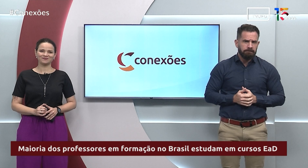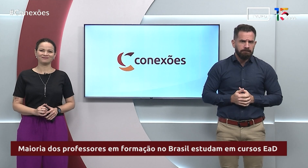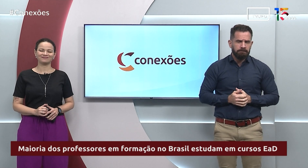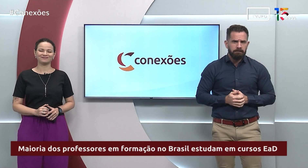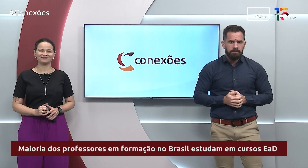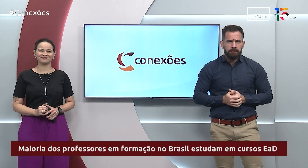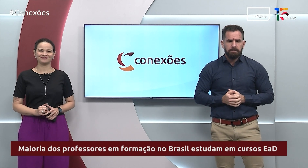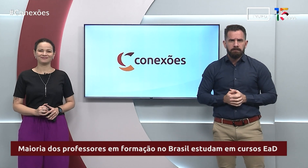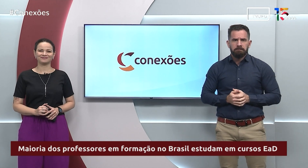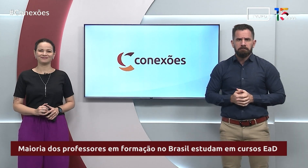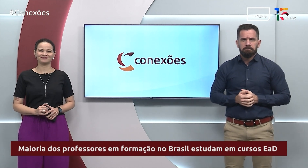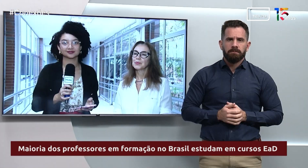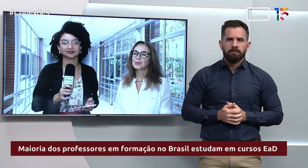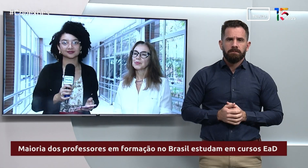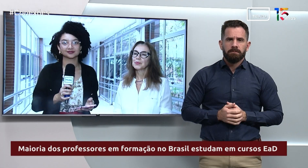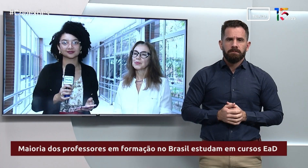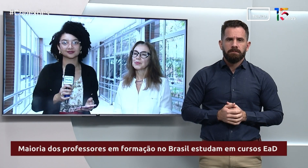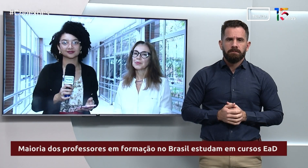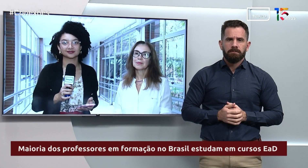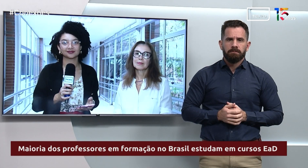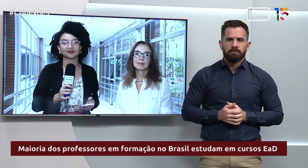hoje.